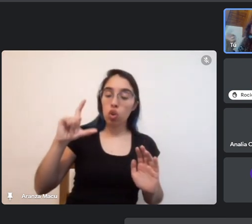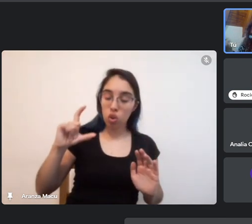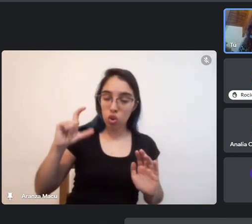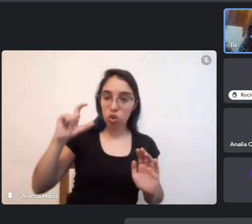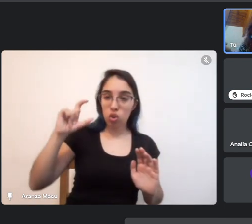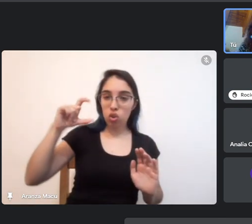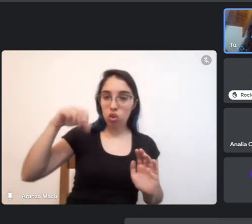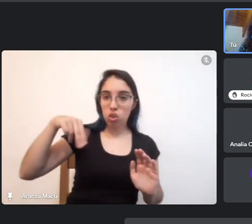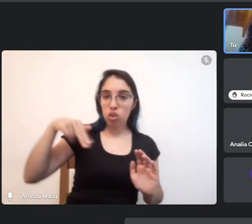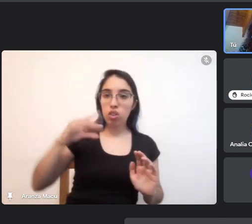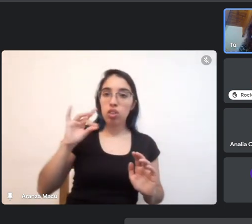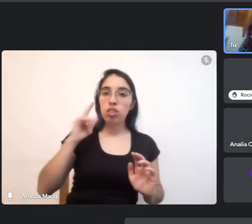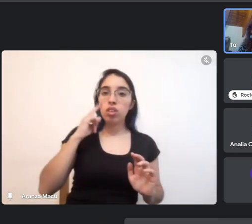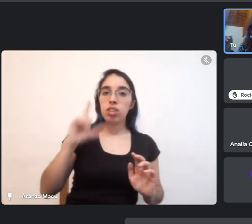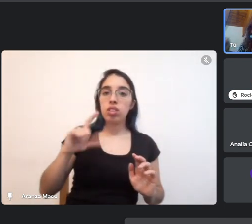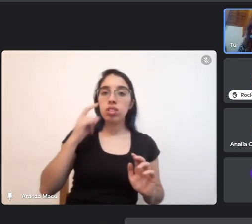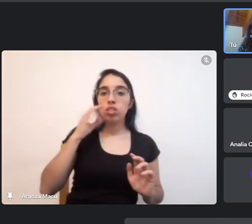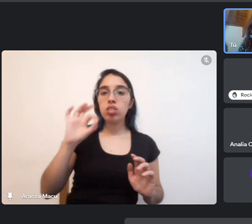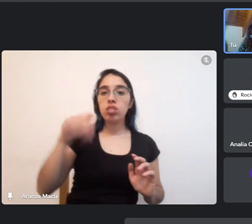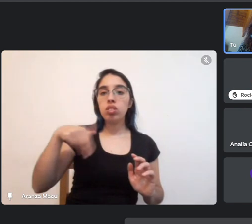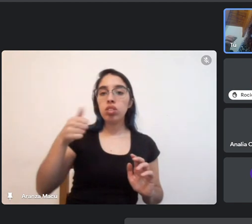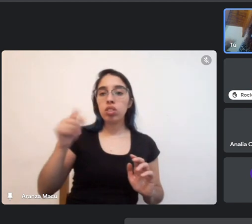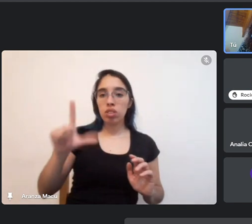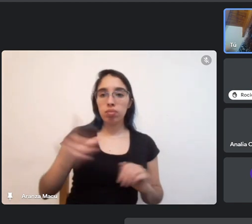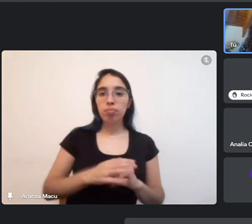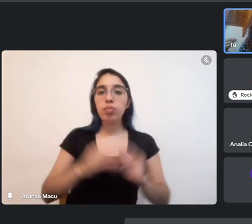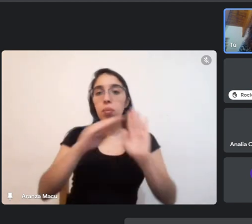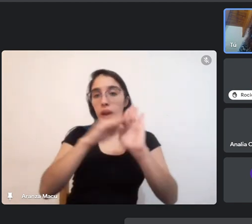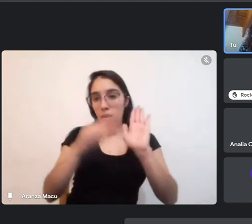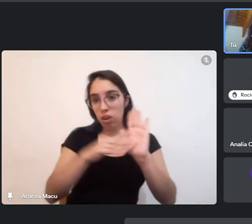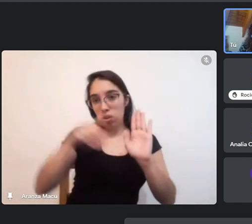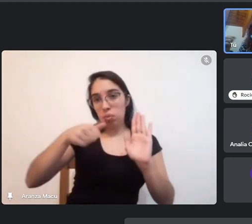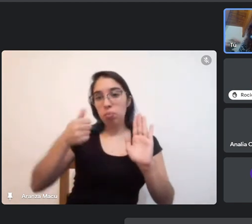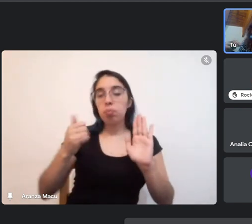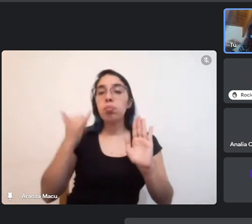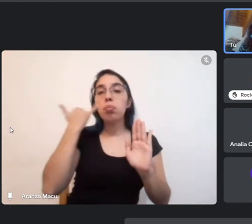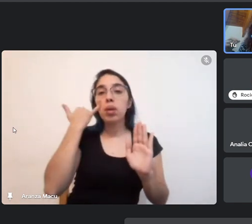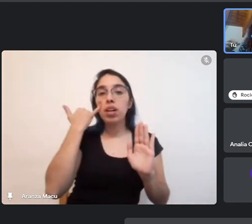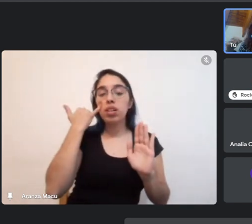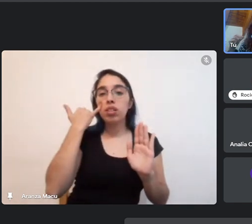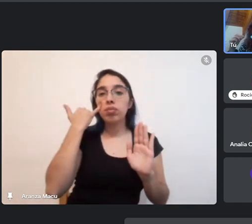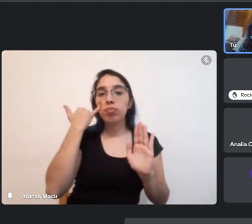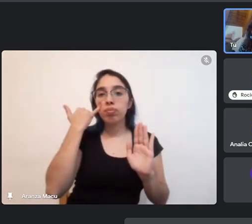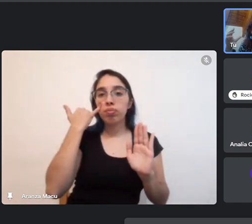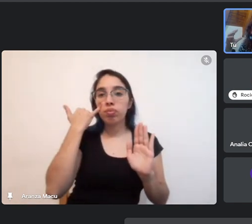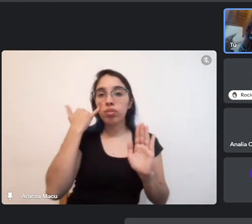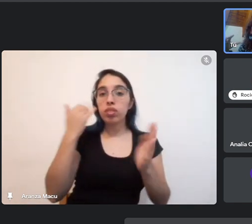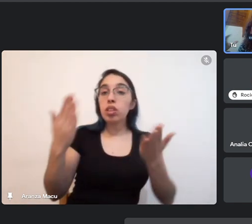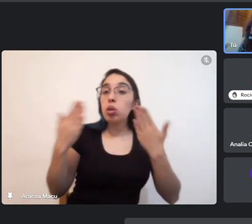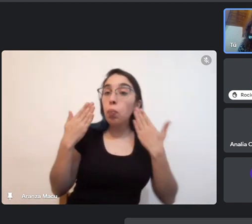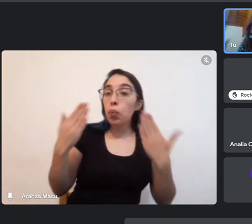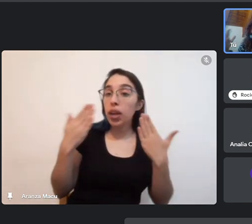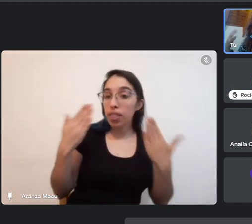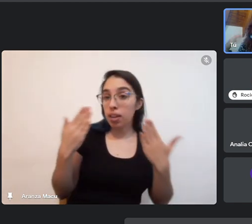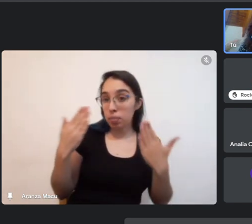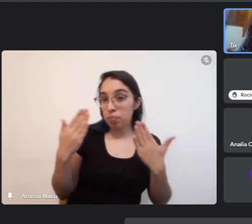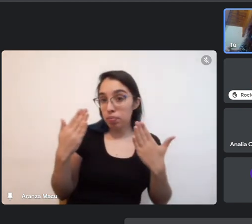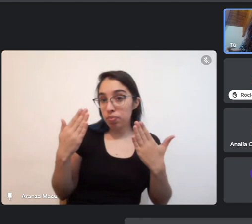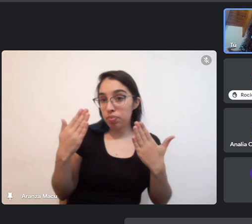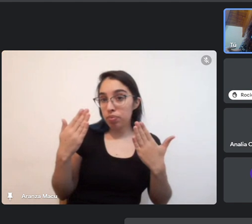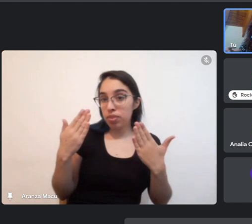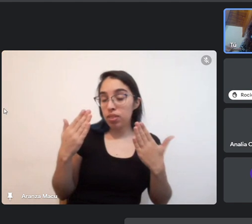can. Entonces también es puede, presente. Puede ocurrir, siempre van a estar al